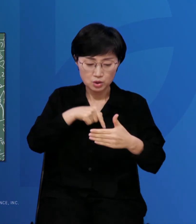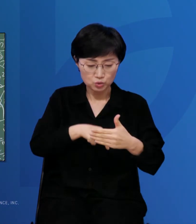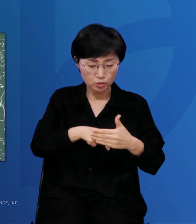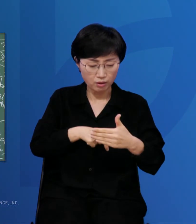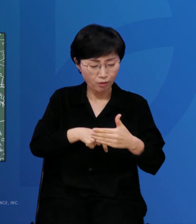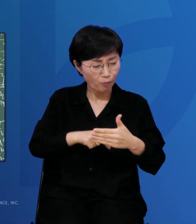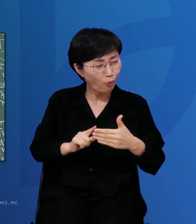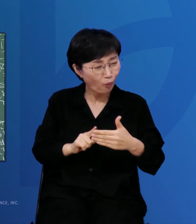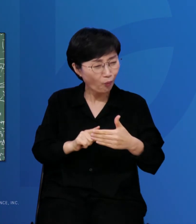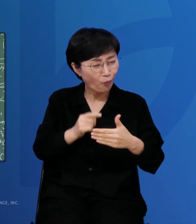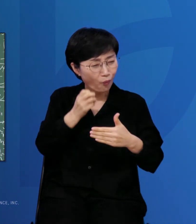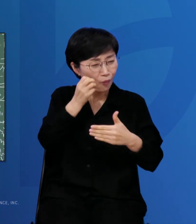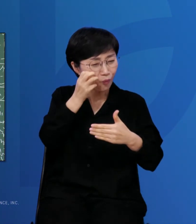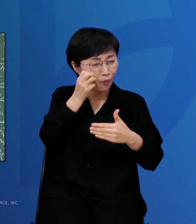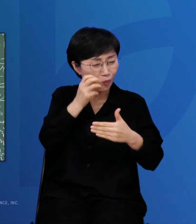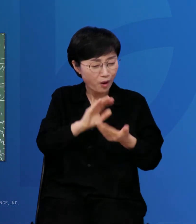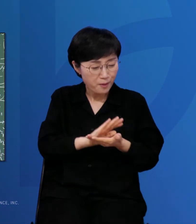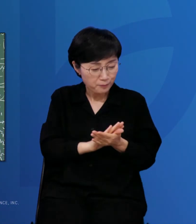겁니다.